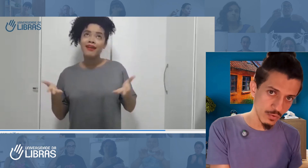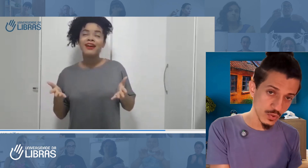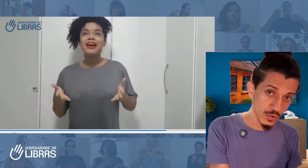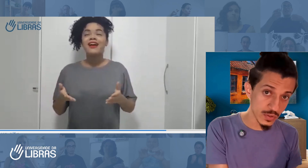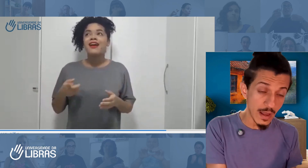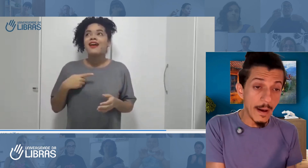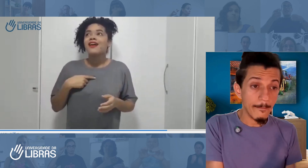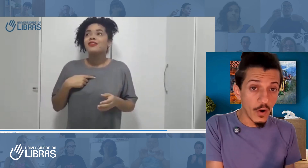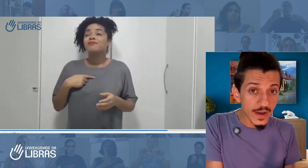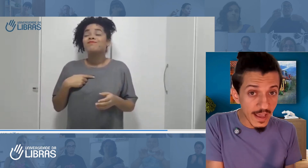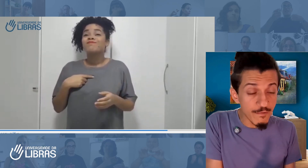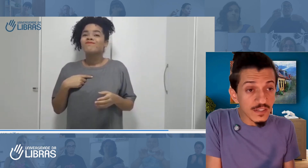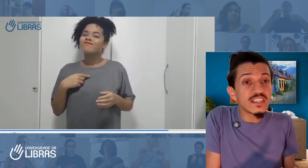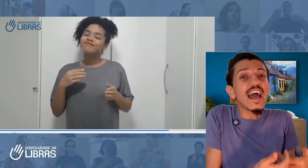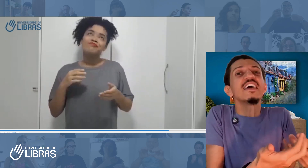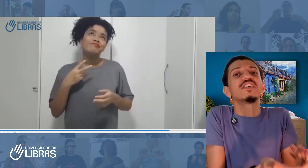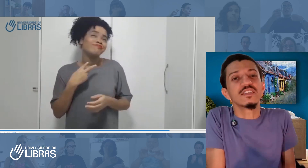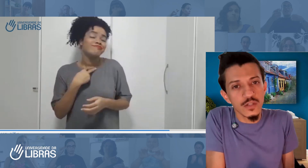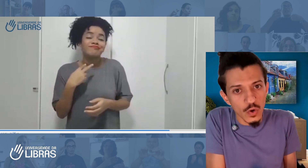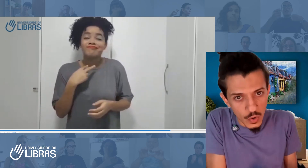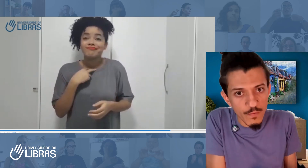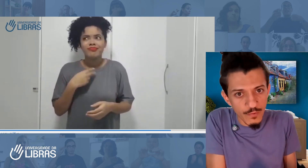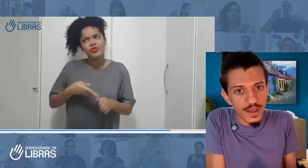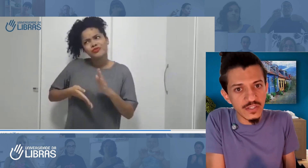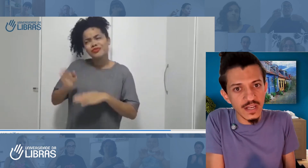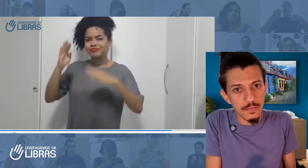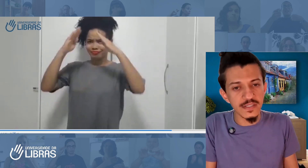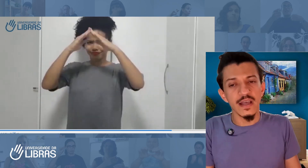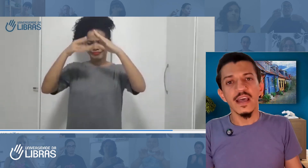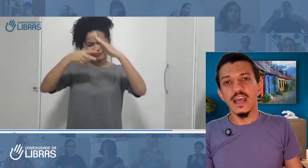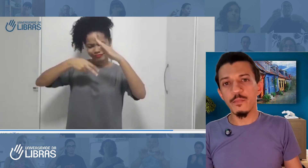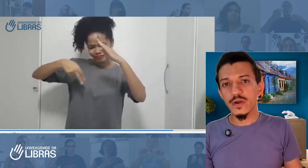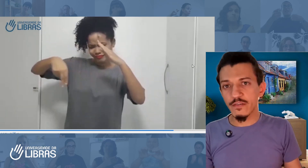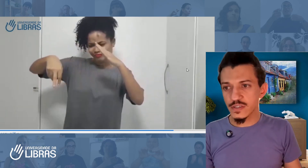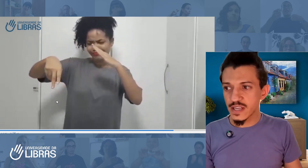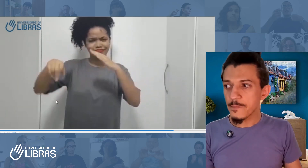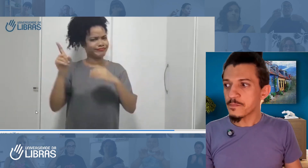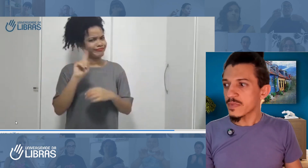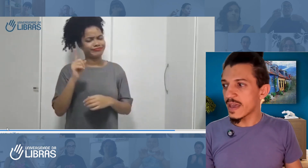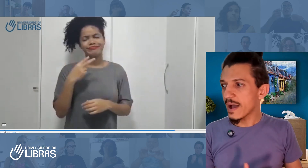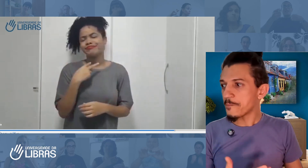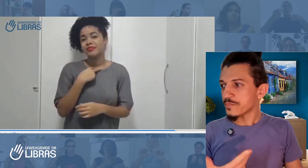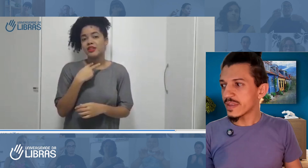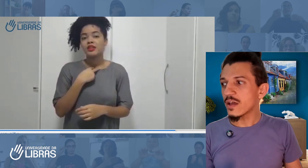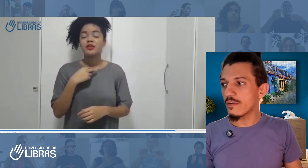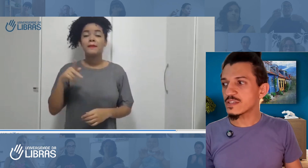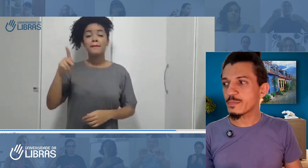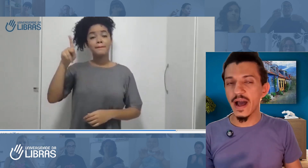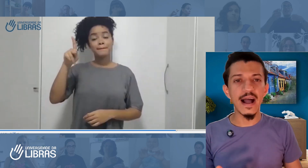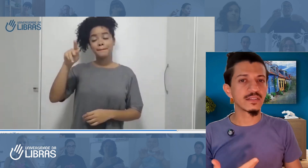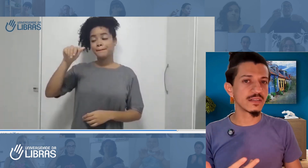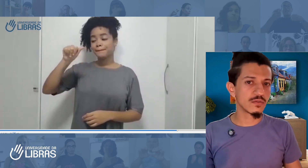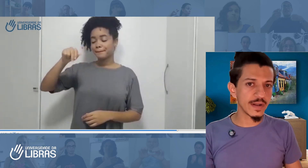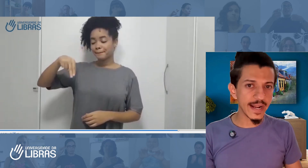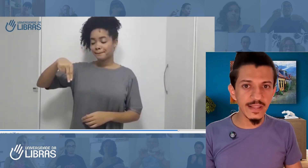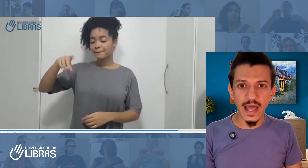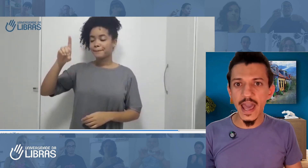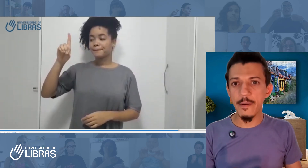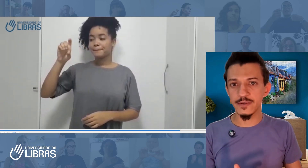surdos porque você já se tornou fluente em Libras e porque você quer ter novas práticas, se tornar intérprete e tudo